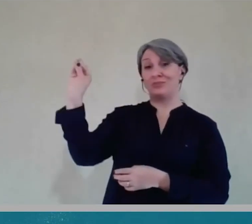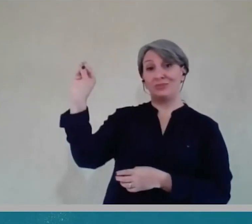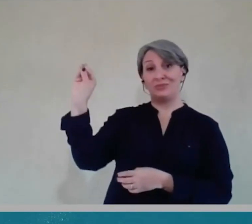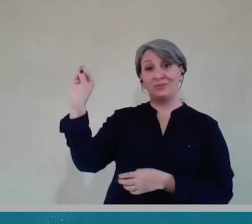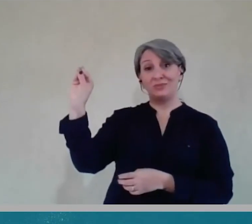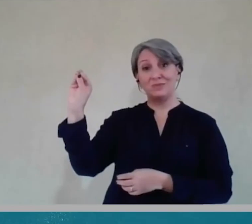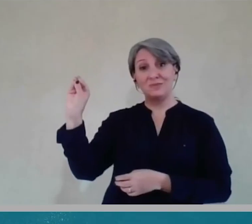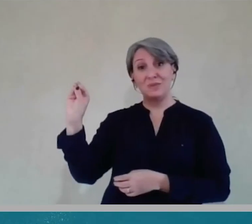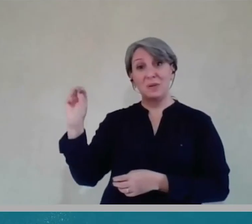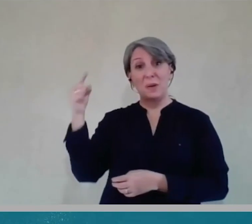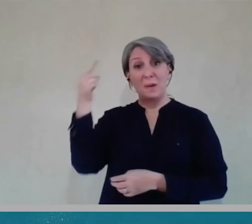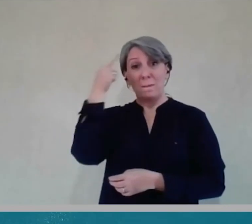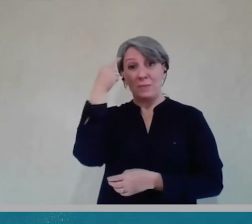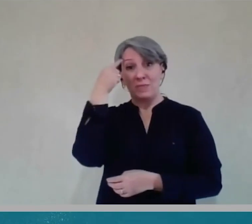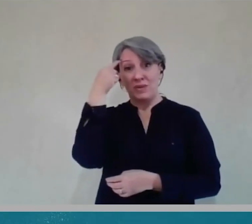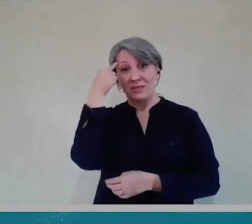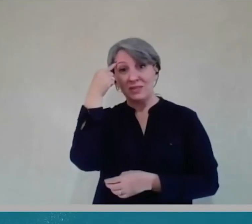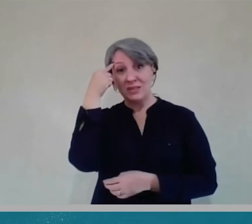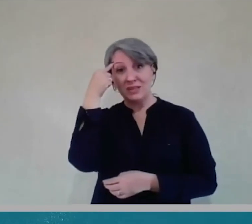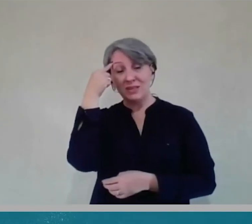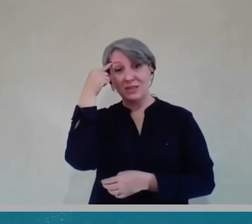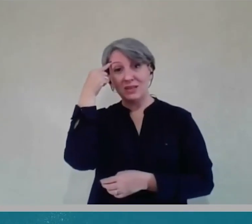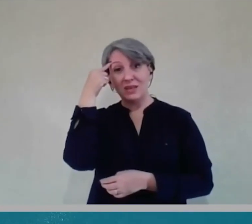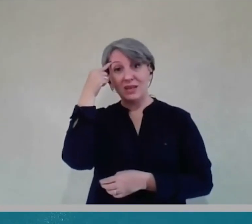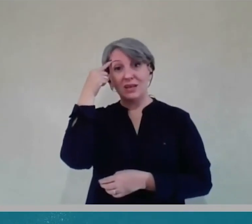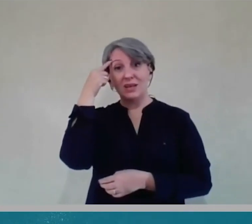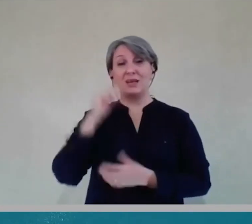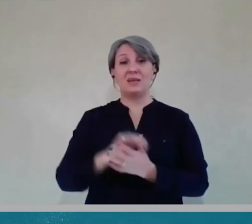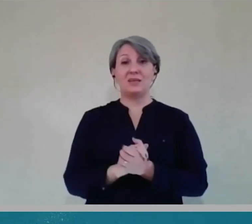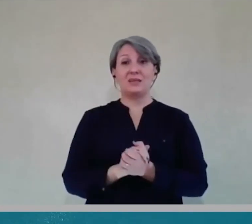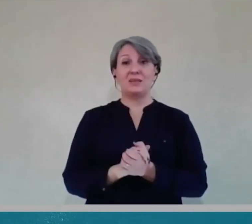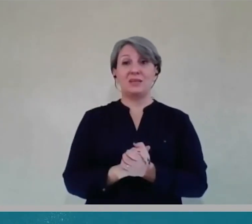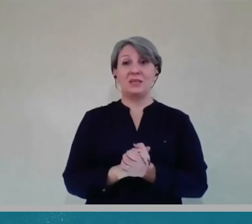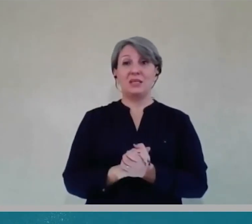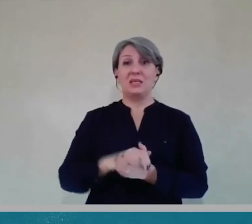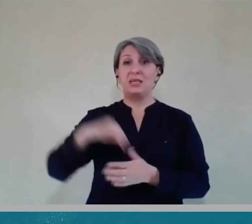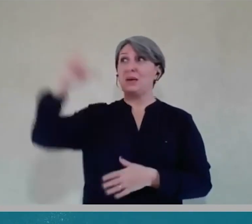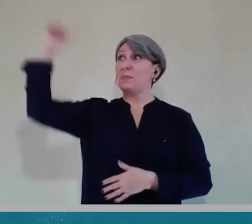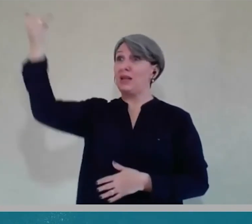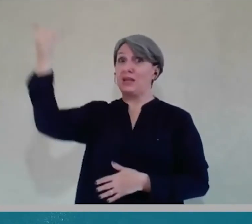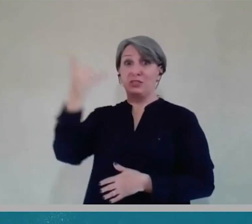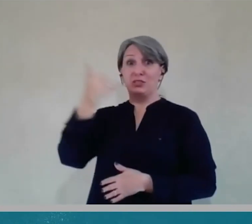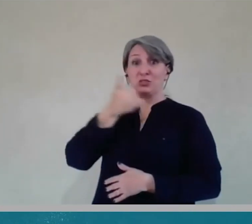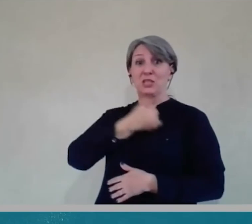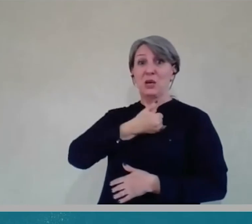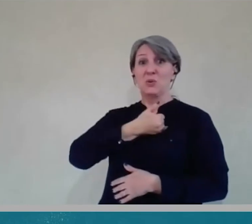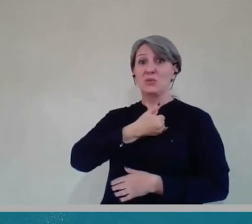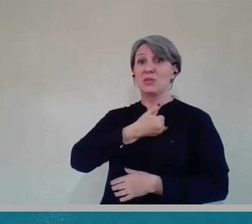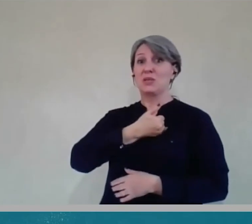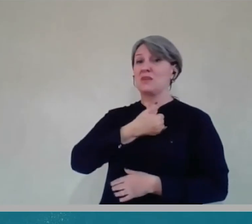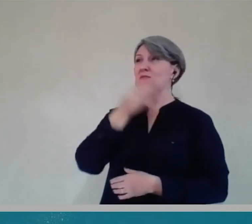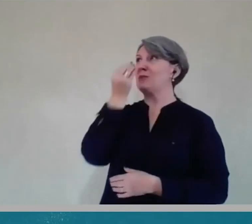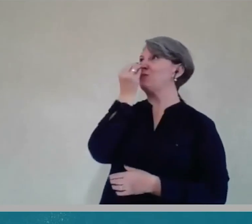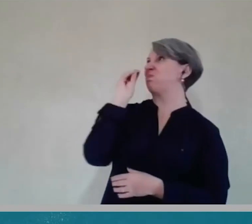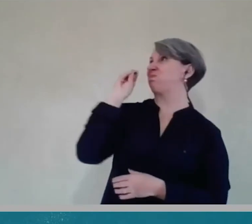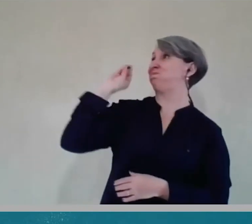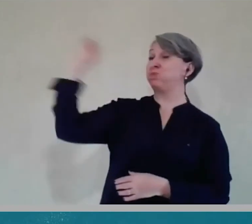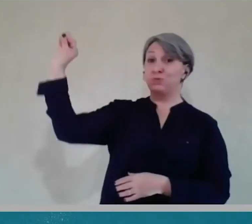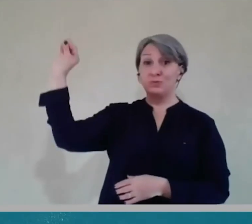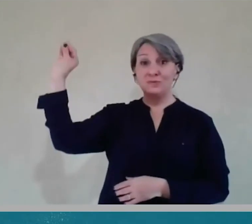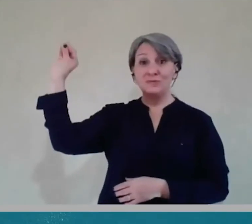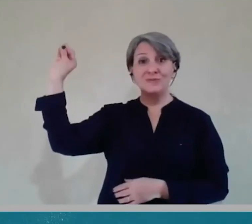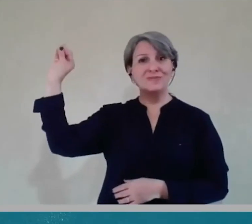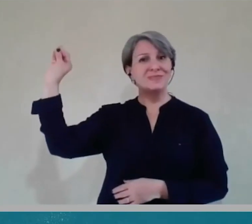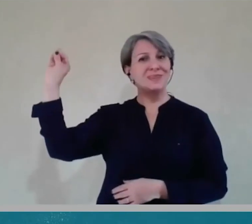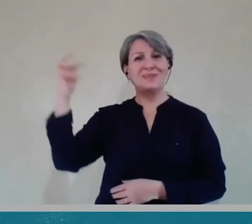irmão, nós vamos estar pisando, né, uma pérola, né, como o porco pisa. Nós não